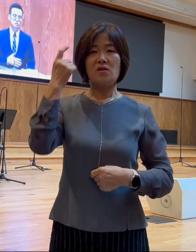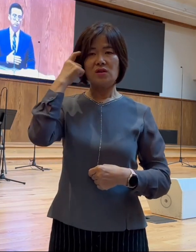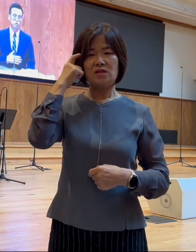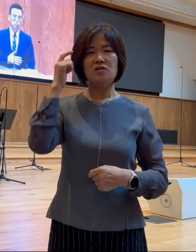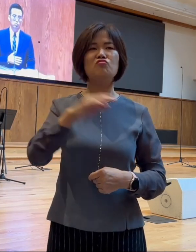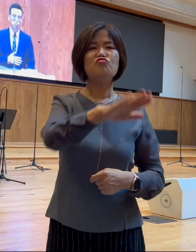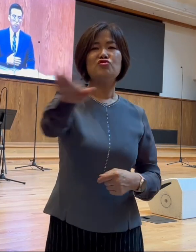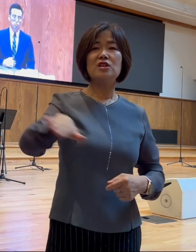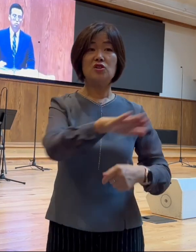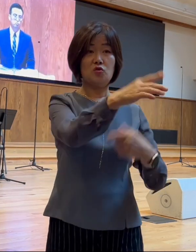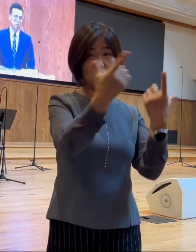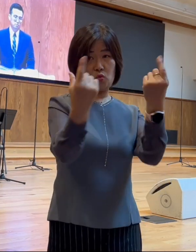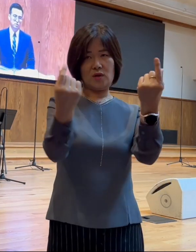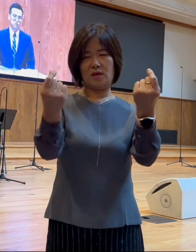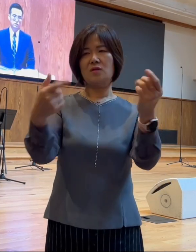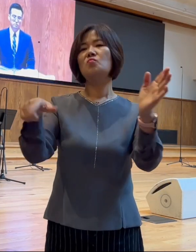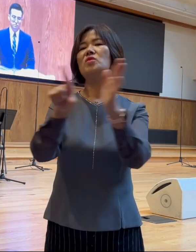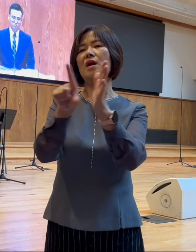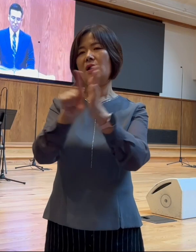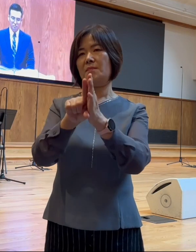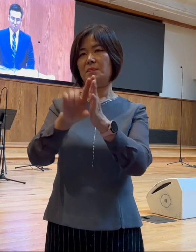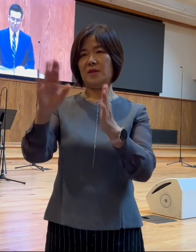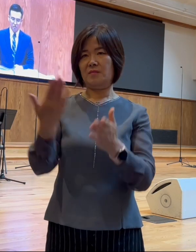바들 우리도 위함이니